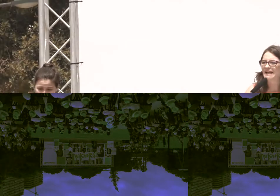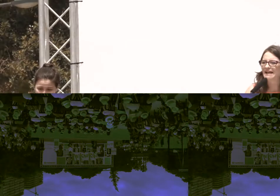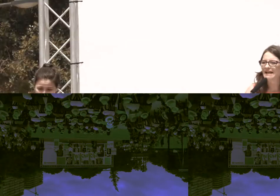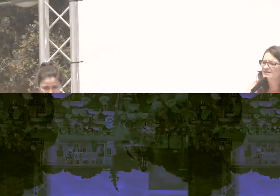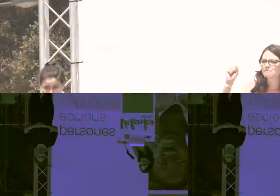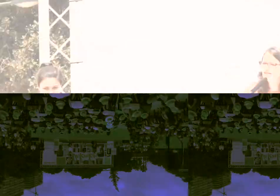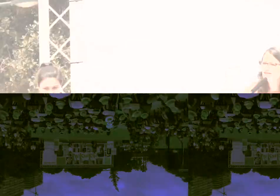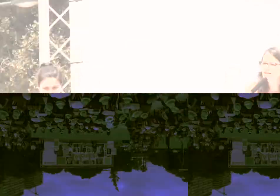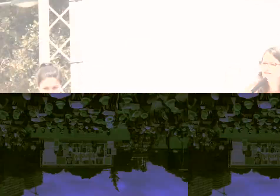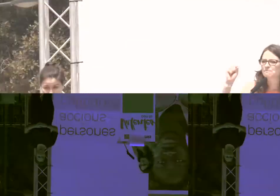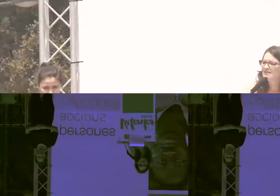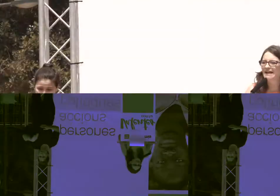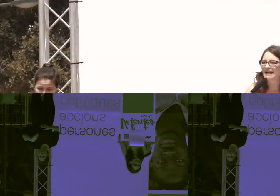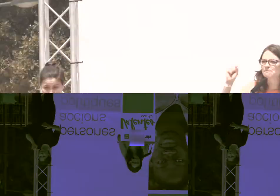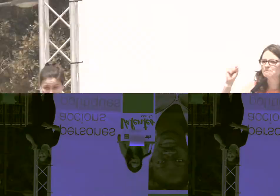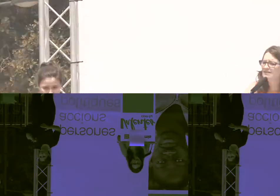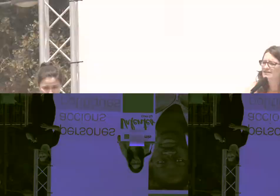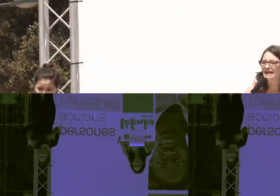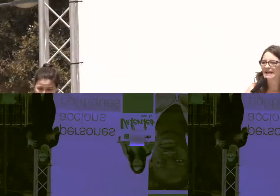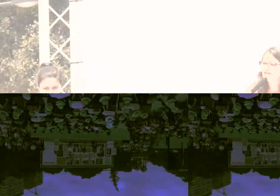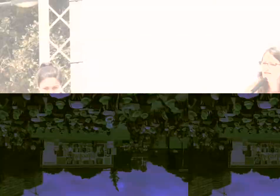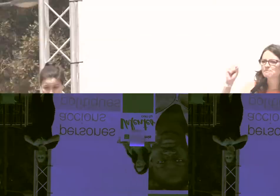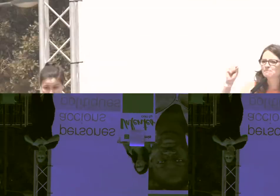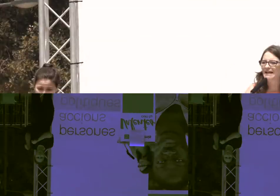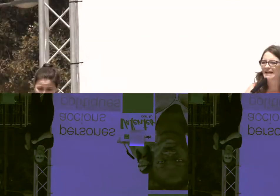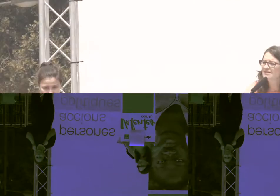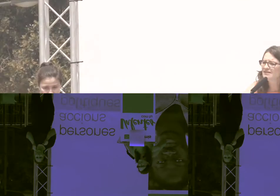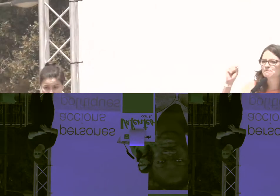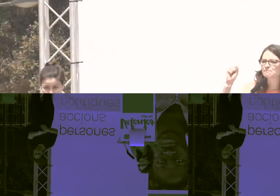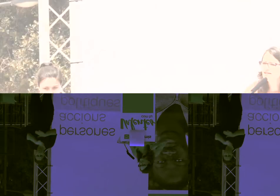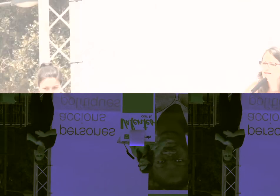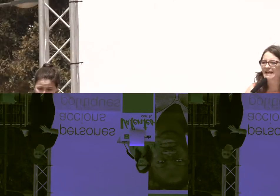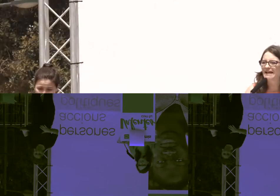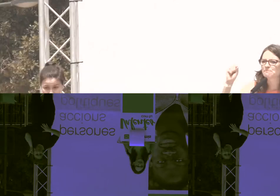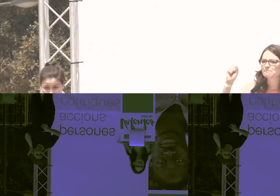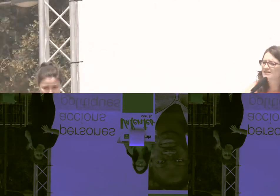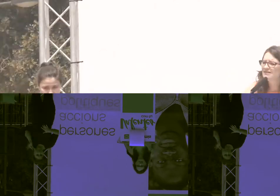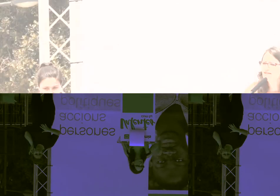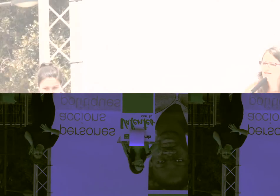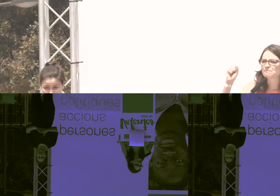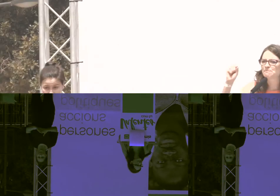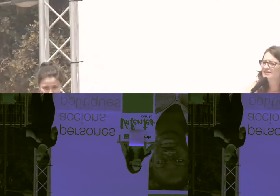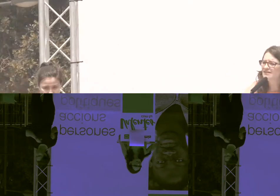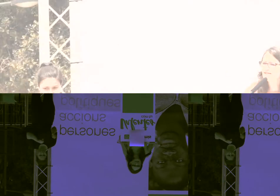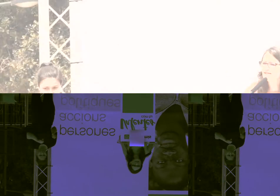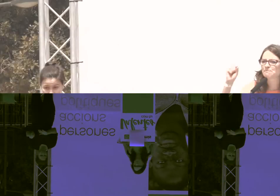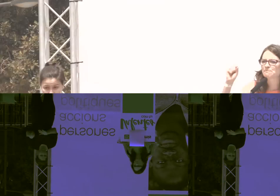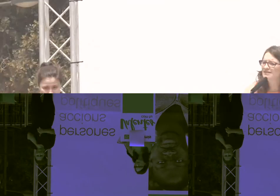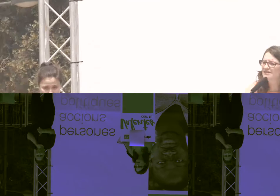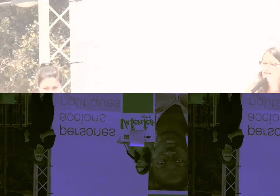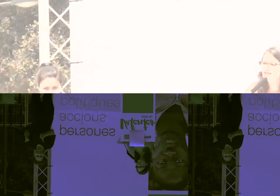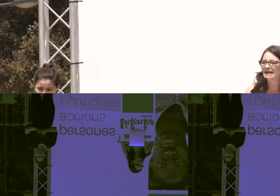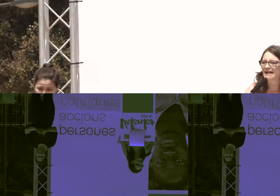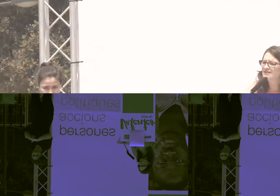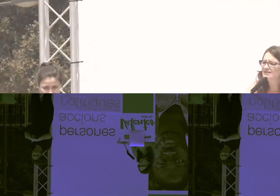En 2015, la xarxa de protecció dels nostres xiquets i xiquetes estava abandonada, sense directrius, sense